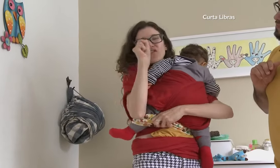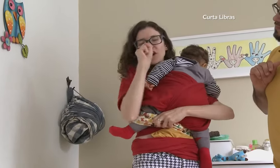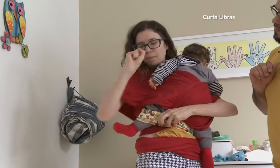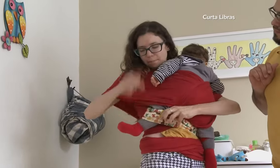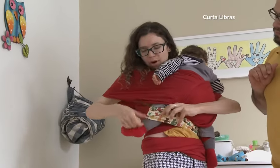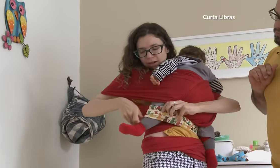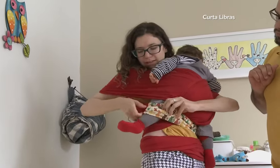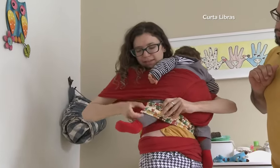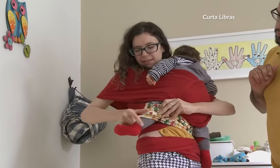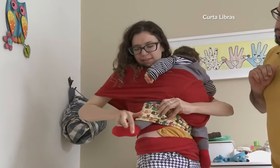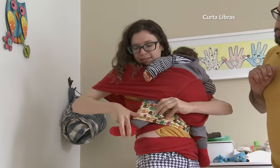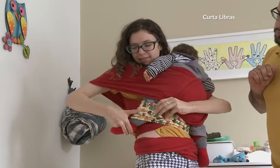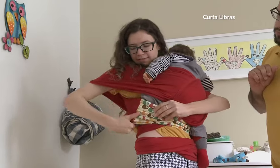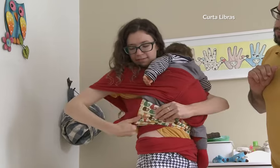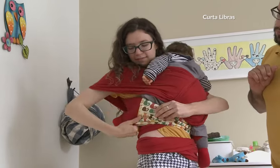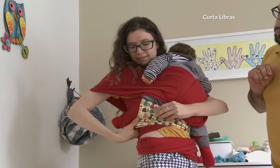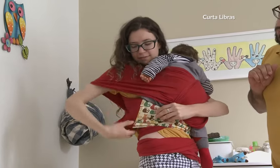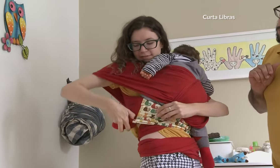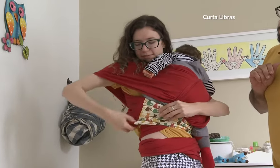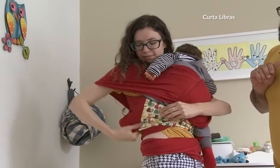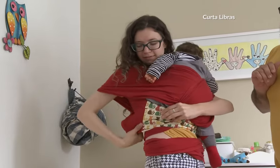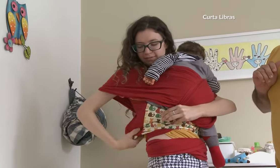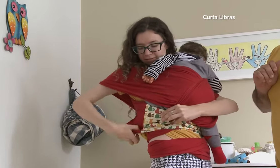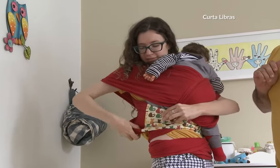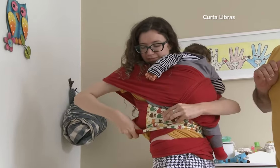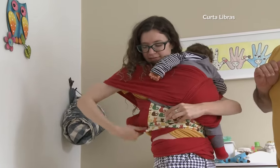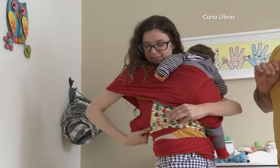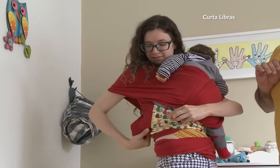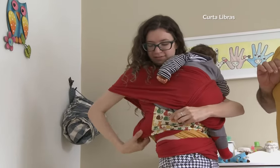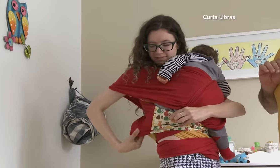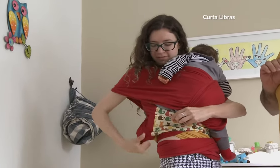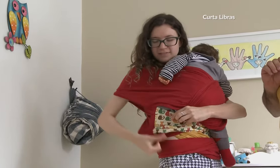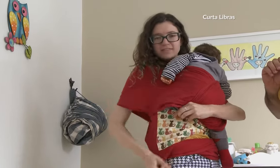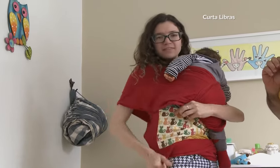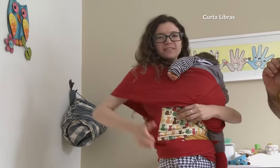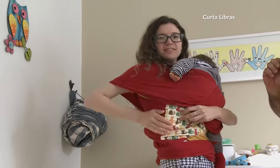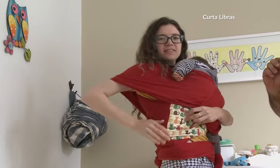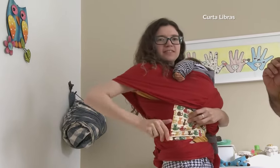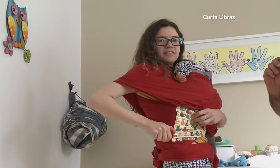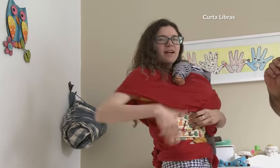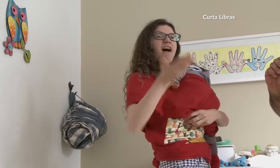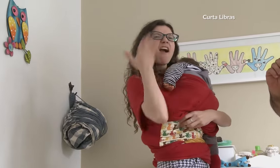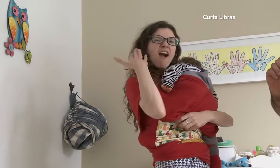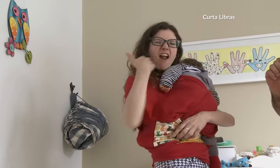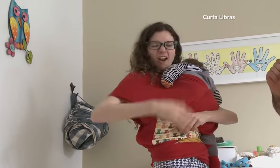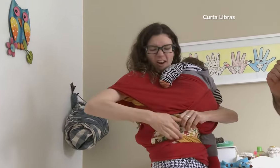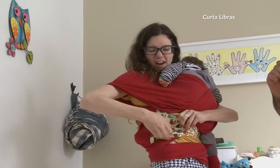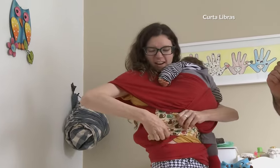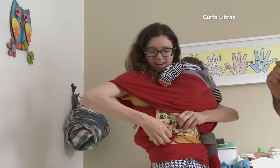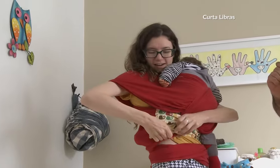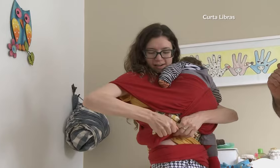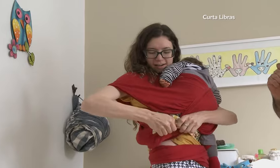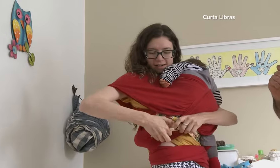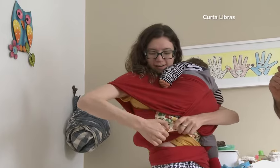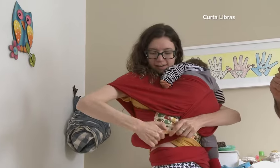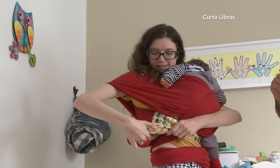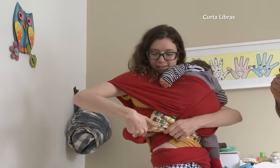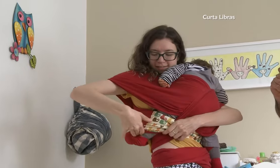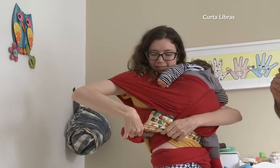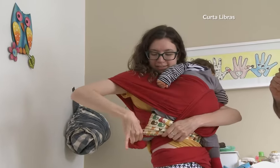Lembra que eu falei da marca no sling? Então, você pode colocar as pernas do bebê desse jeito, caso esteja frio. E se estiver